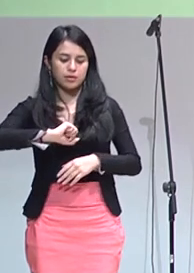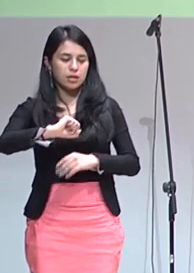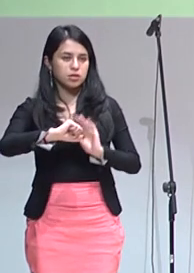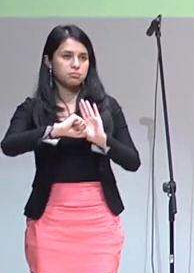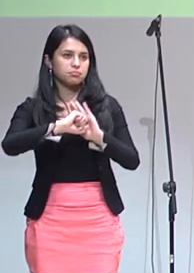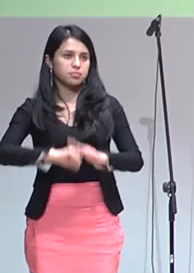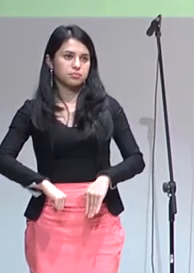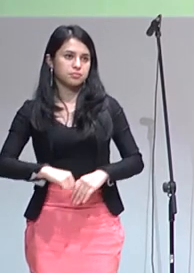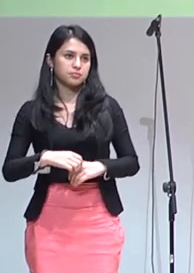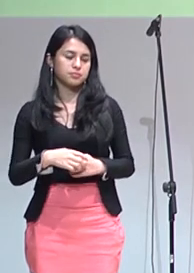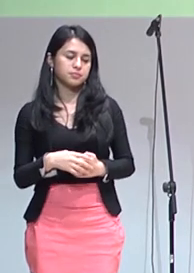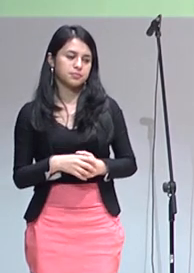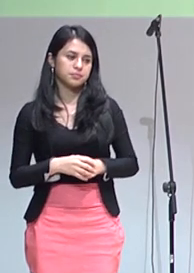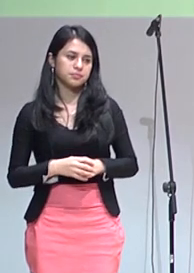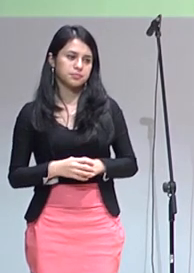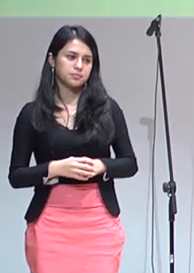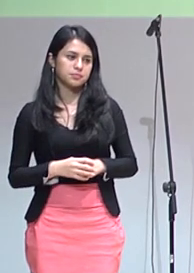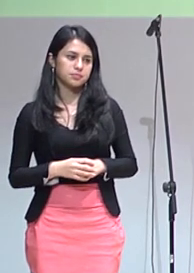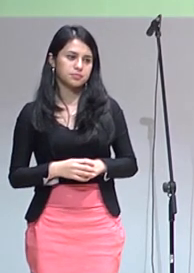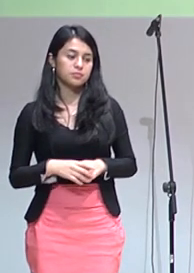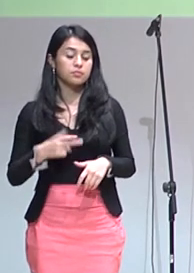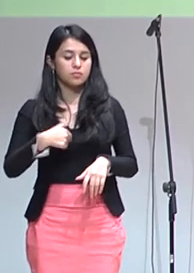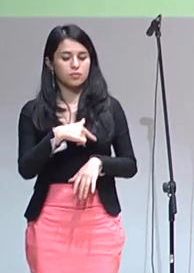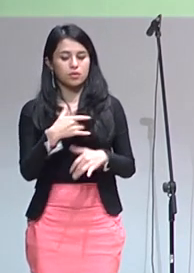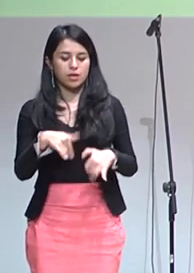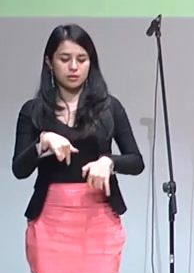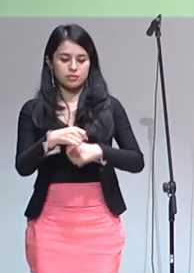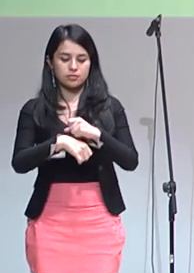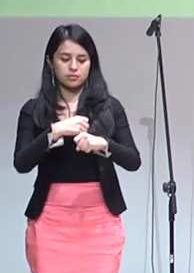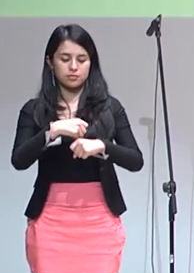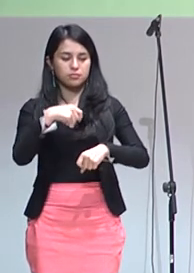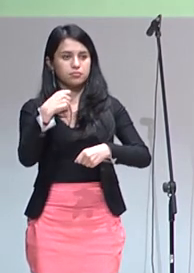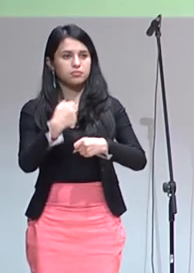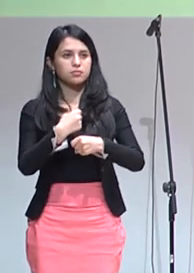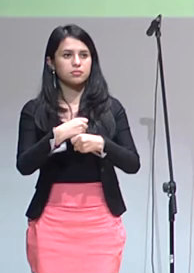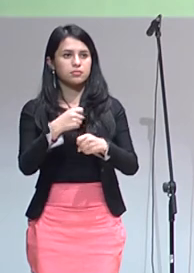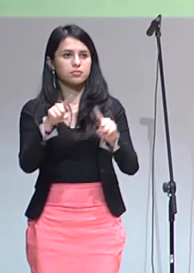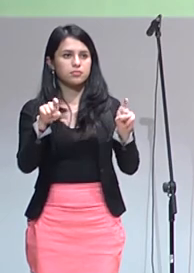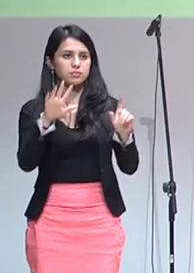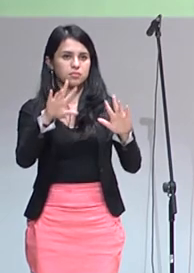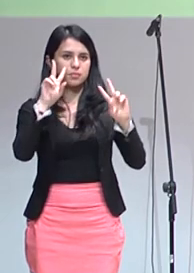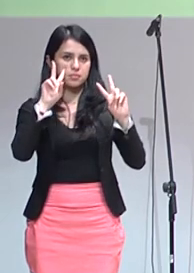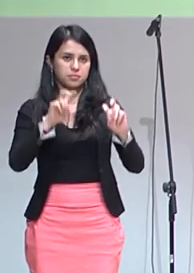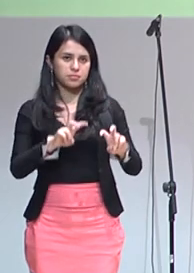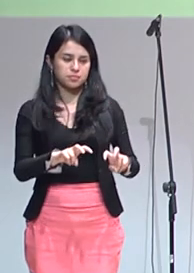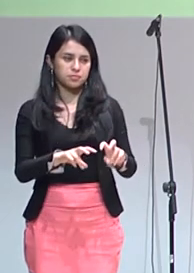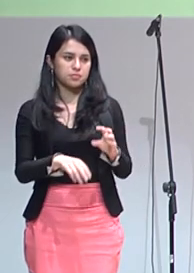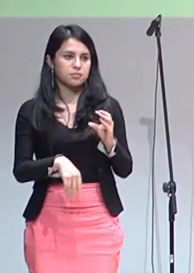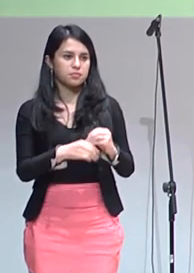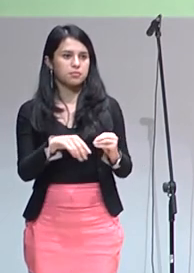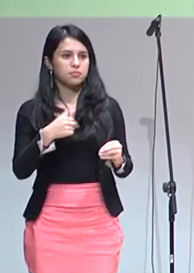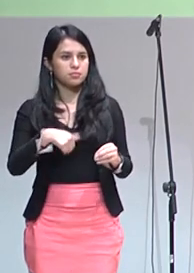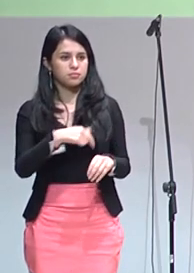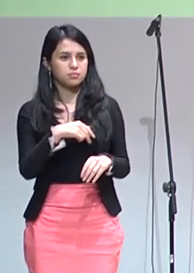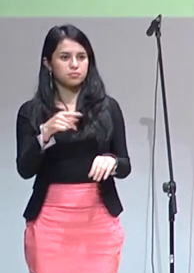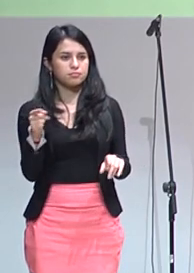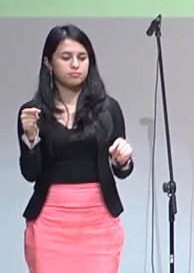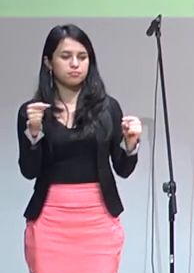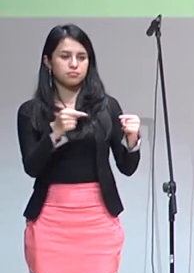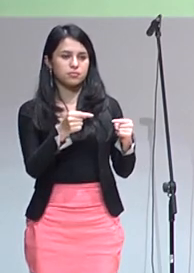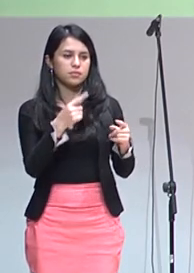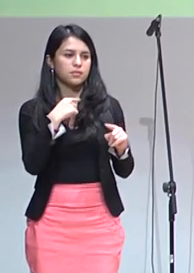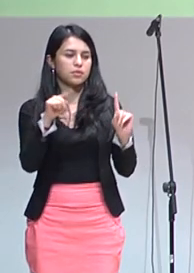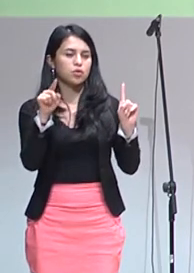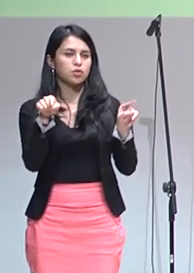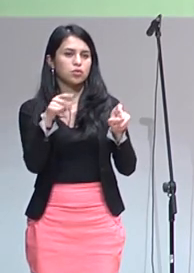ellos tenían? Tenemos un trabajo para este año, un trabajo de investigación y también fílmico, que se